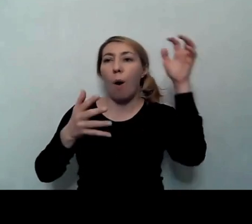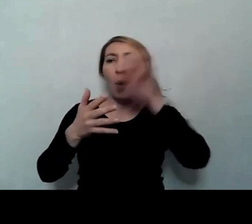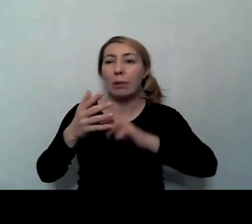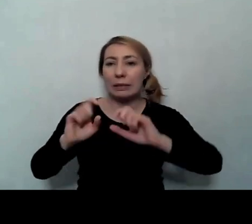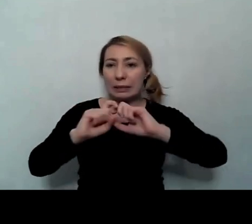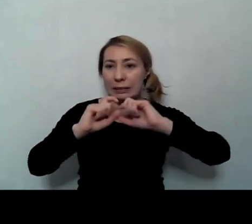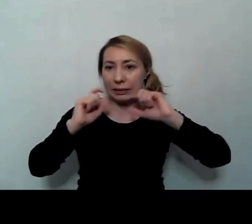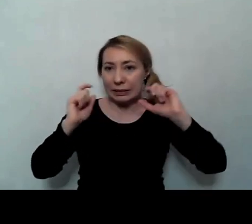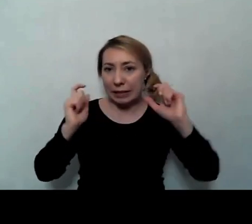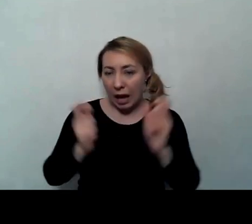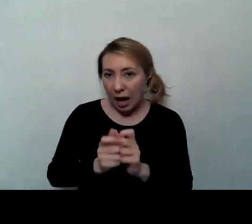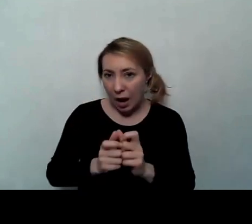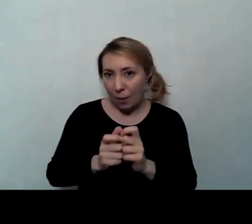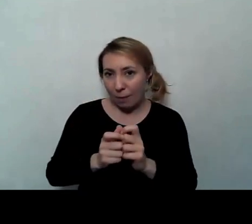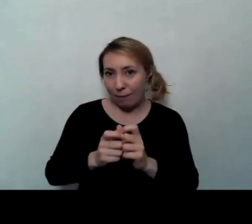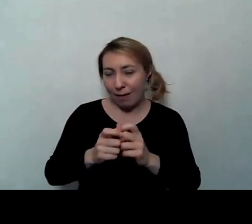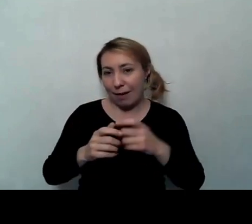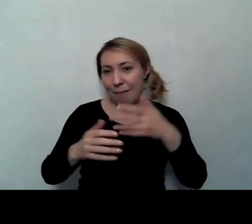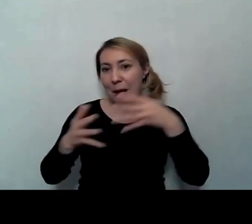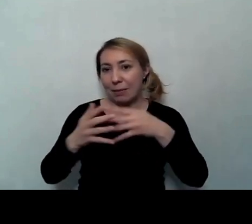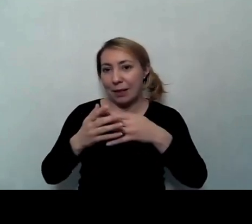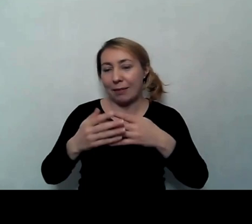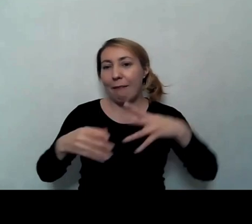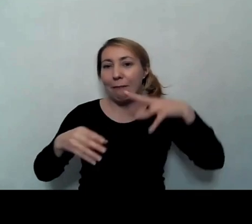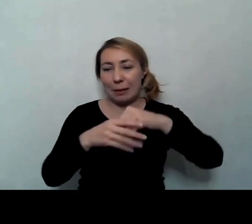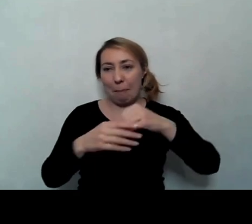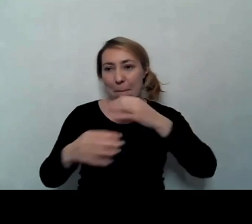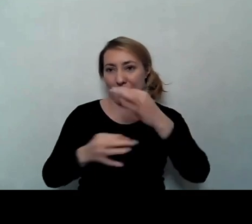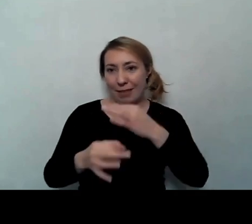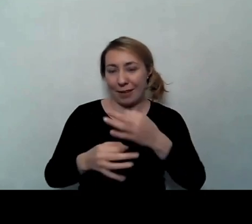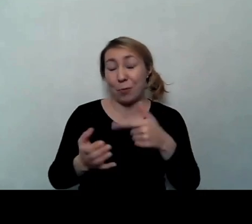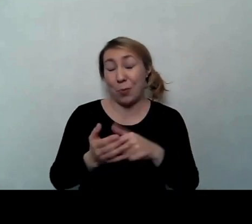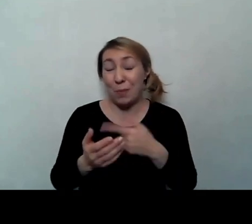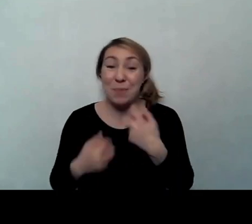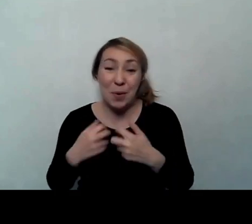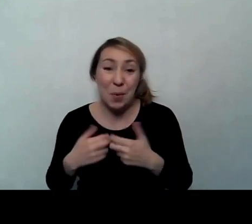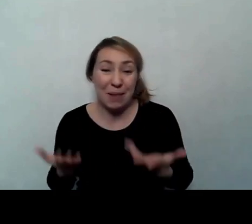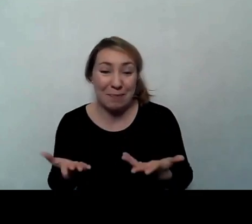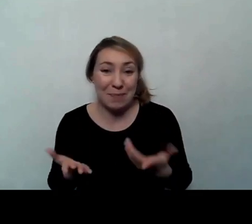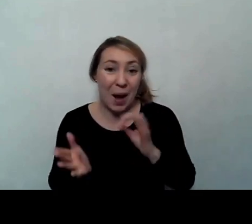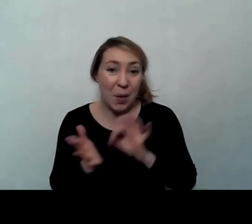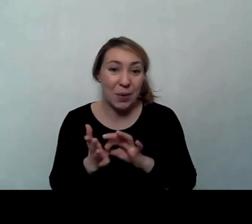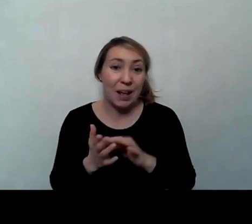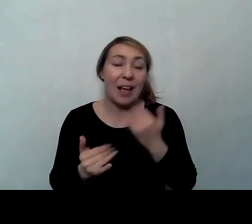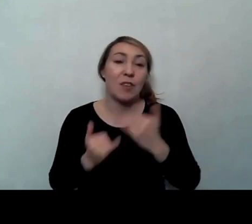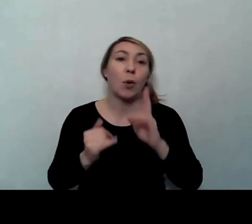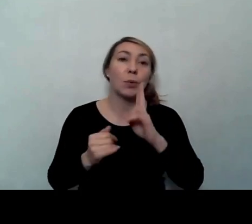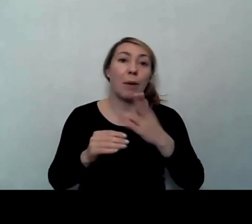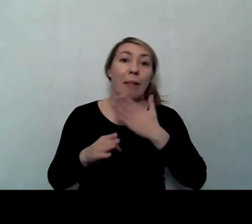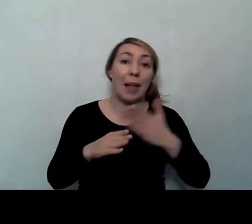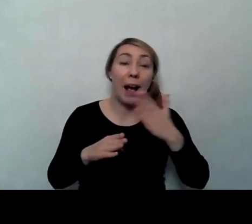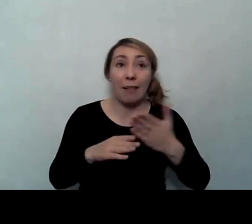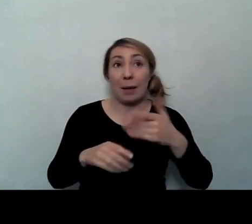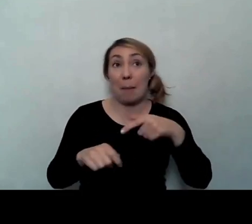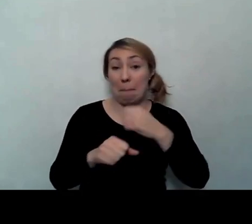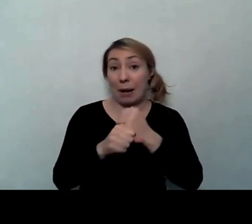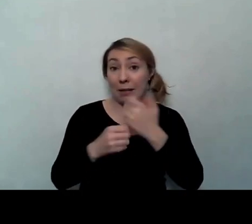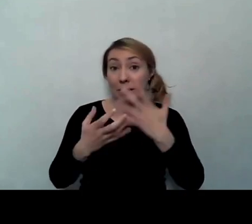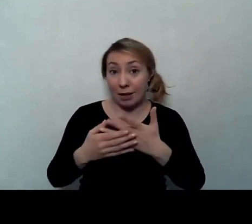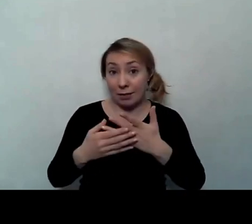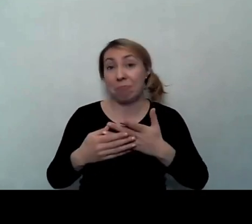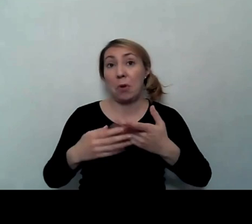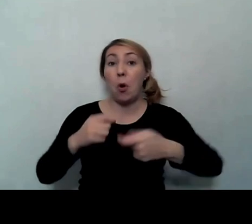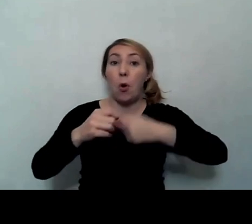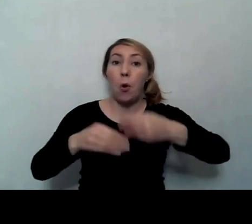narzędzie łącznie z pytaniami. To jest ten problem. To znaczy, no, jeśli ktoś chciałby dalej kontynuować tę pracę i rozwijać, to oczywiście